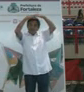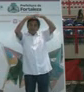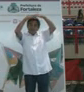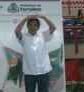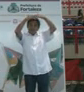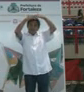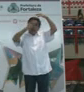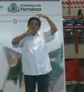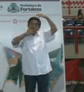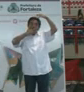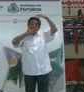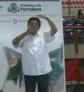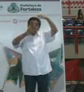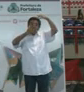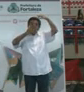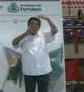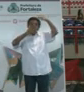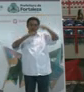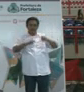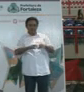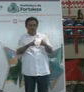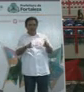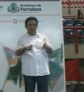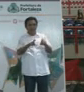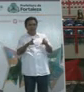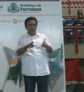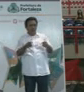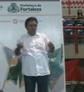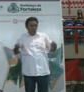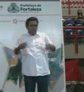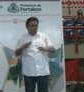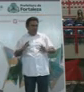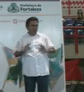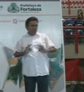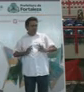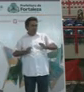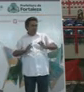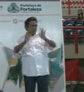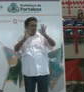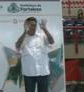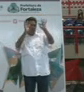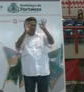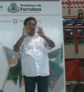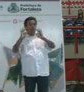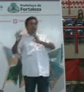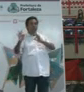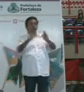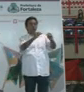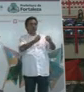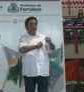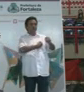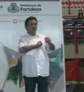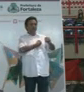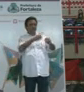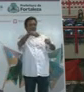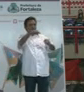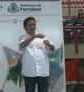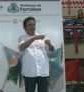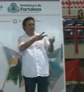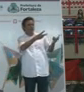é um computador de última geração. Tudo que vocês já viram na vida de